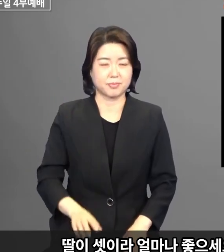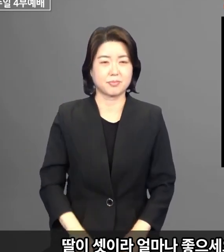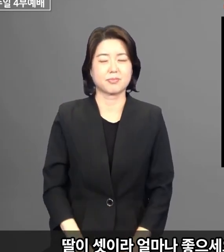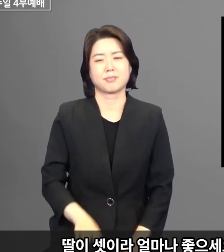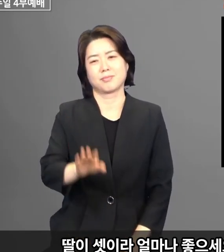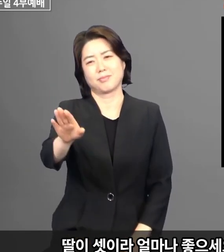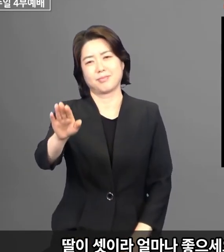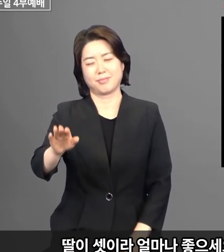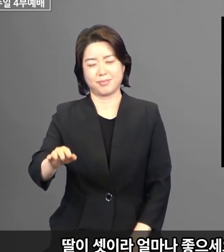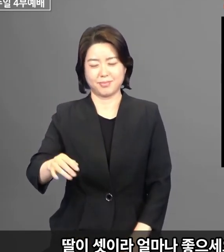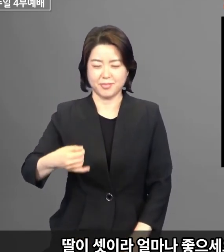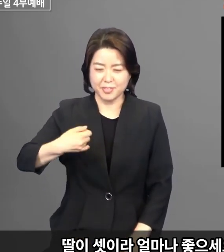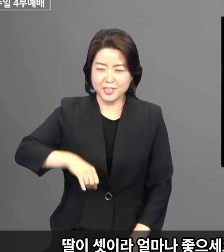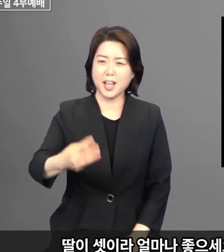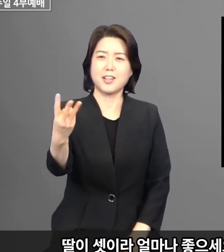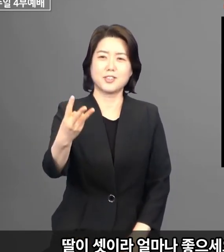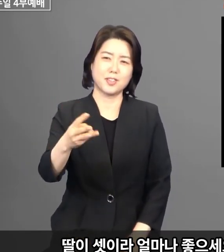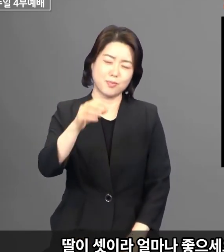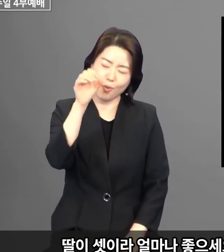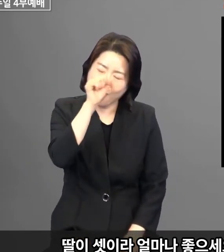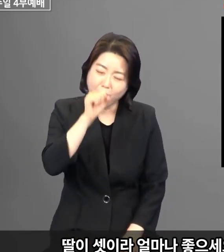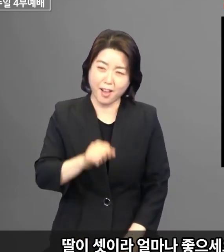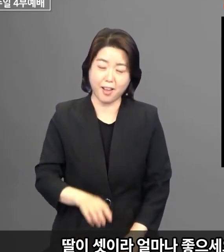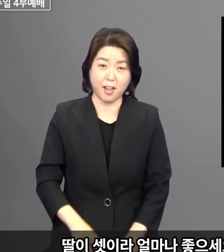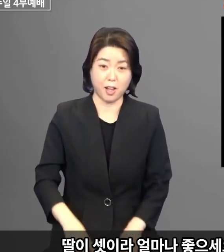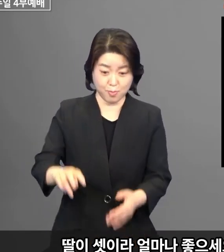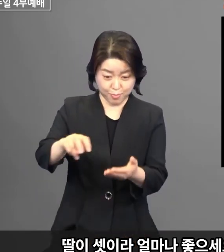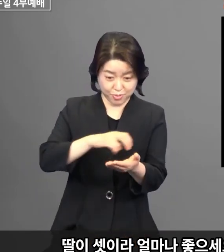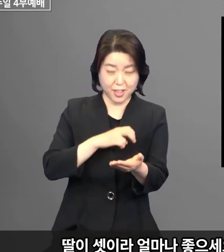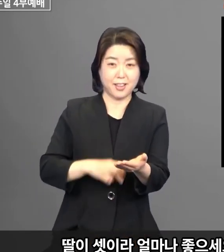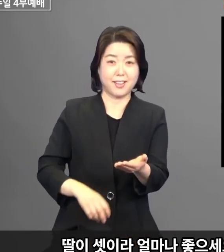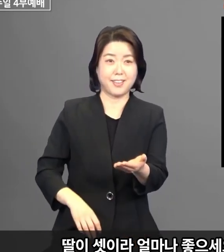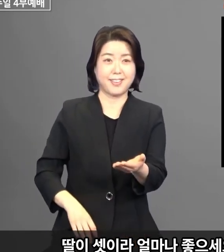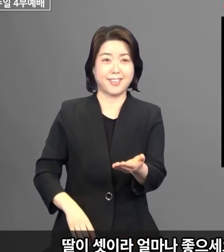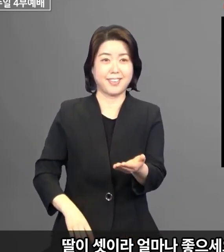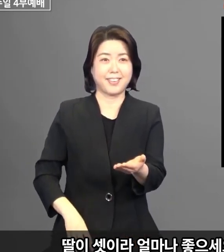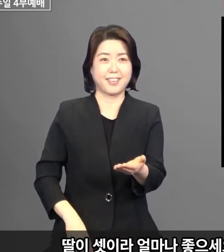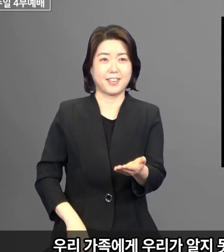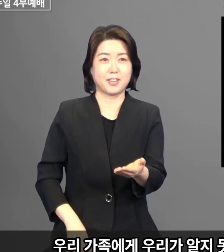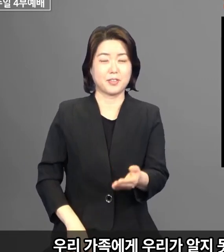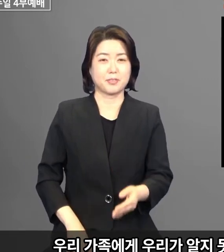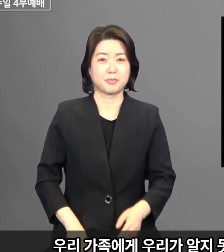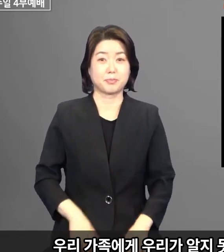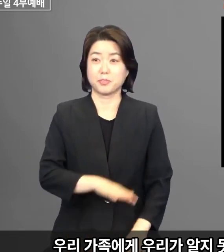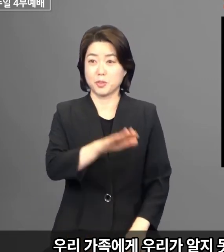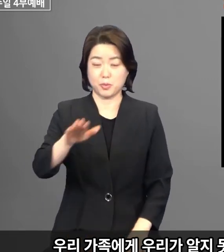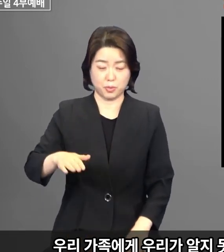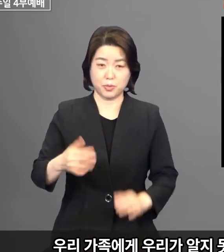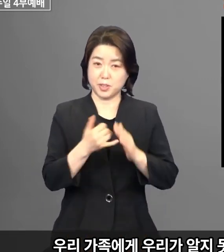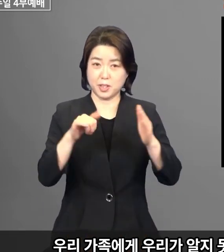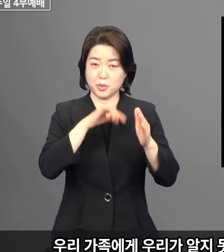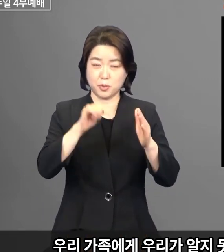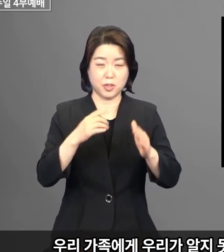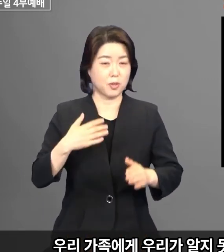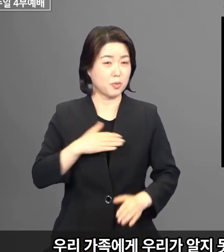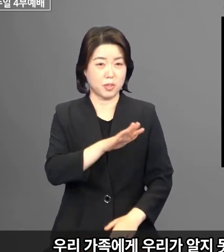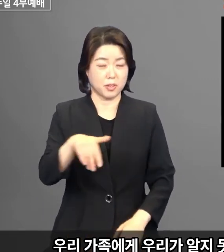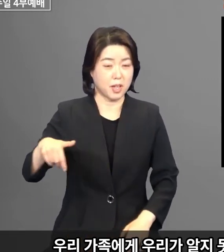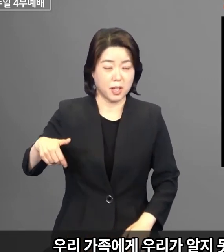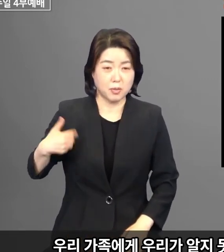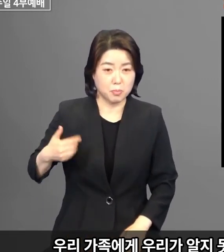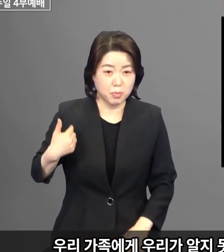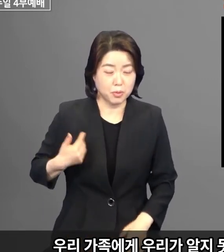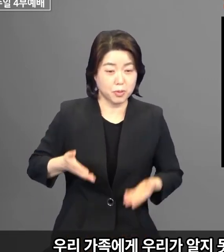딸이 셋이라 얼마나 좋으세요? 라고 문자를 보냈습니다. 우리 가족에게 우리가 알지 못하는 출생의